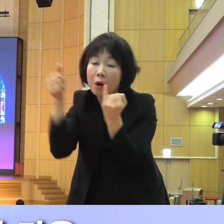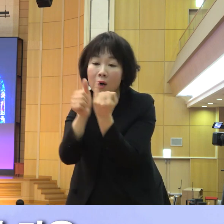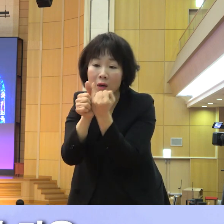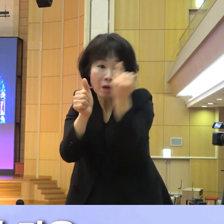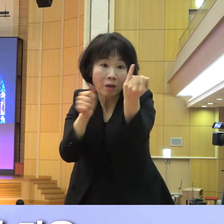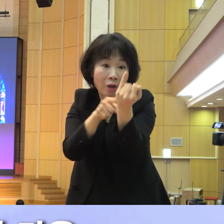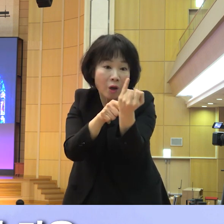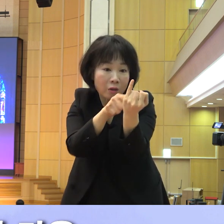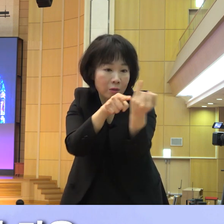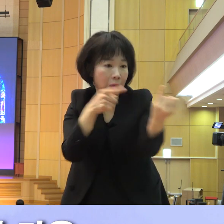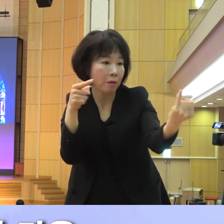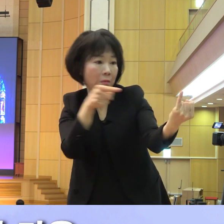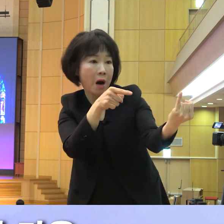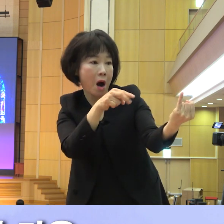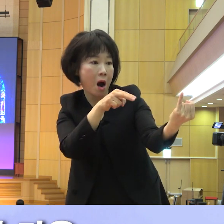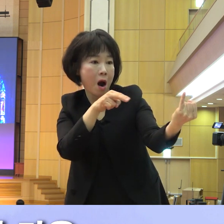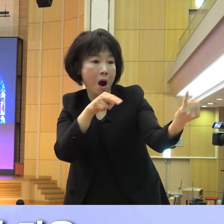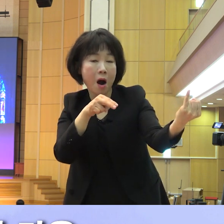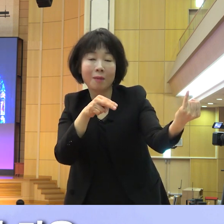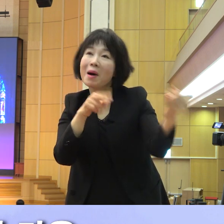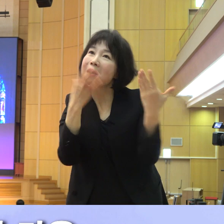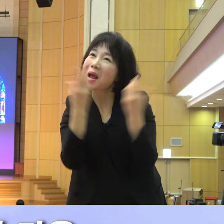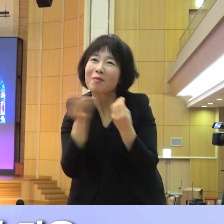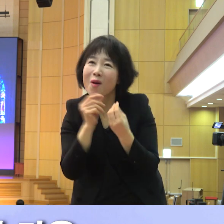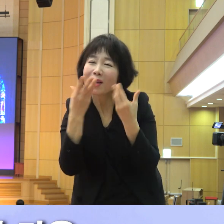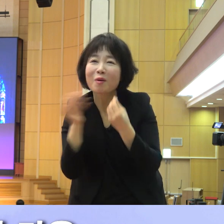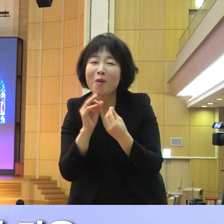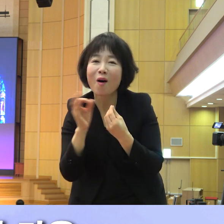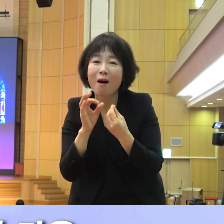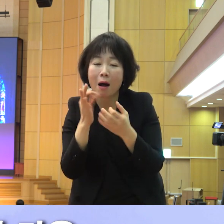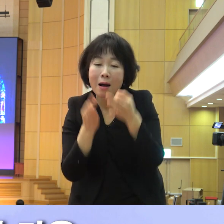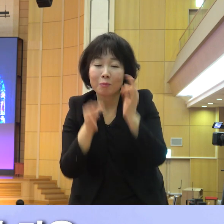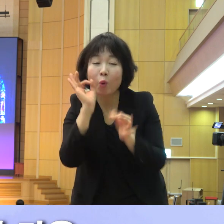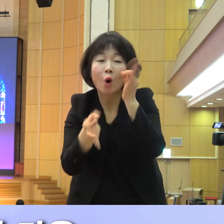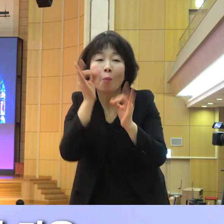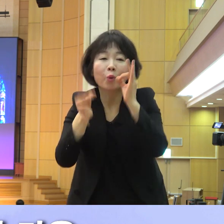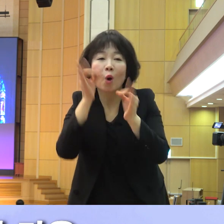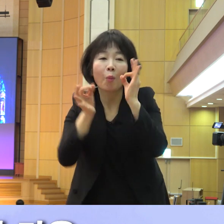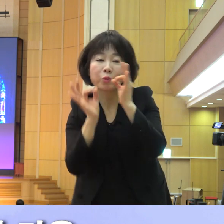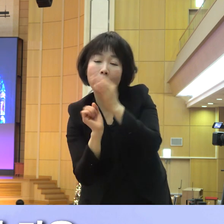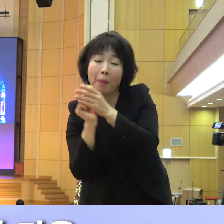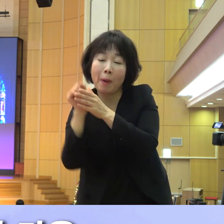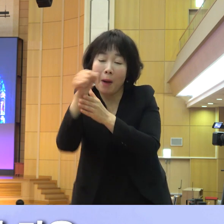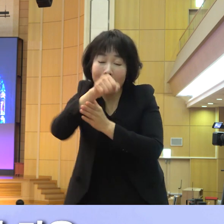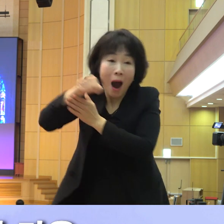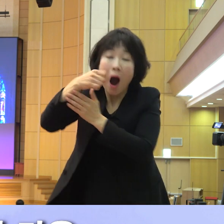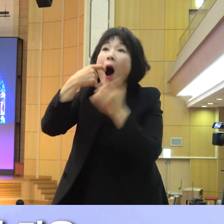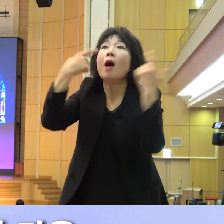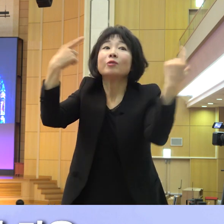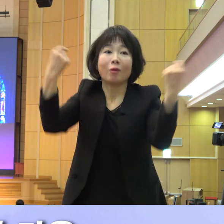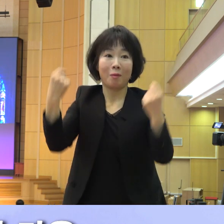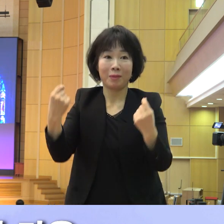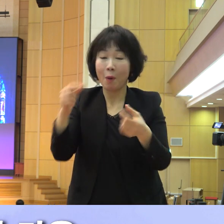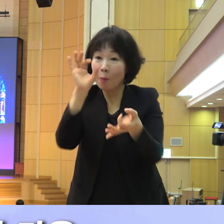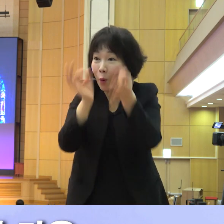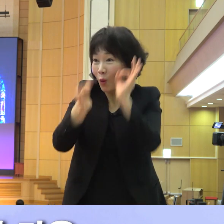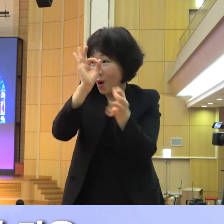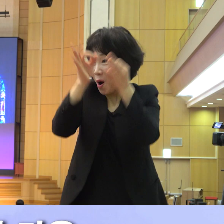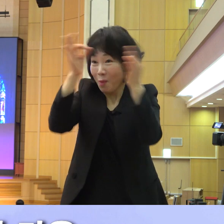결실한 포도나무 같다. 여러분, 모든 과일나무가 많이 있지만